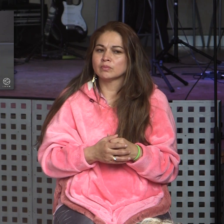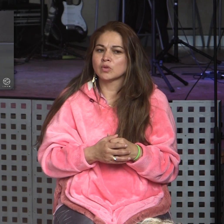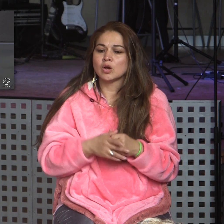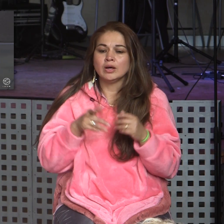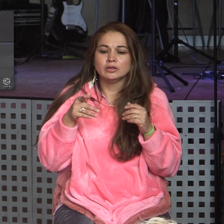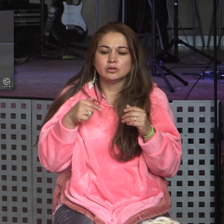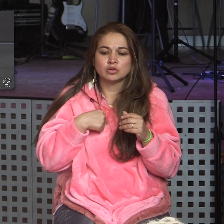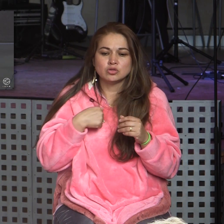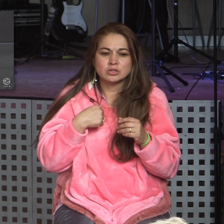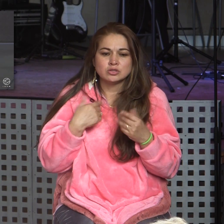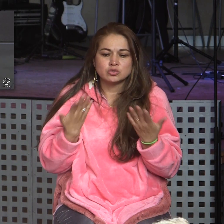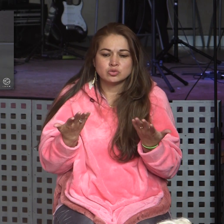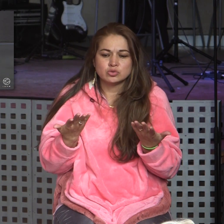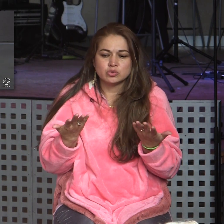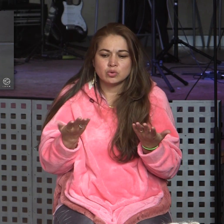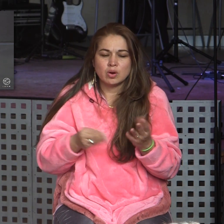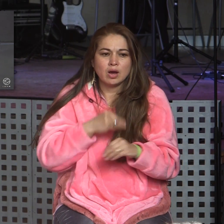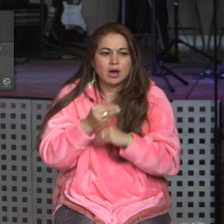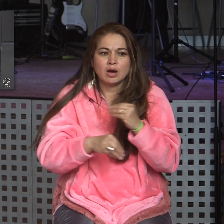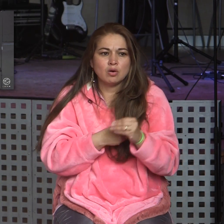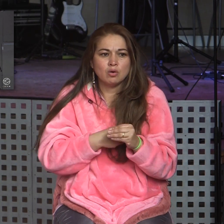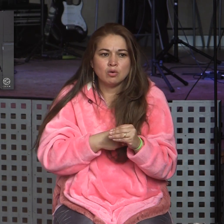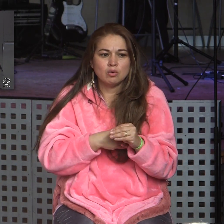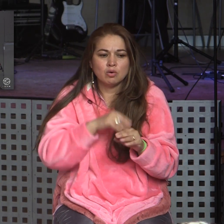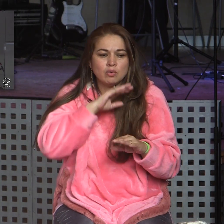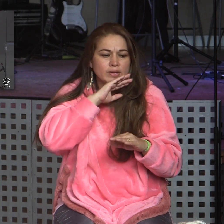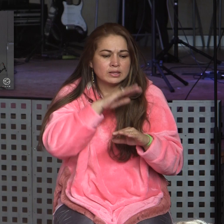ley, leyes,